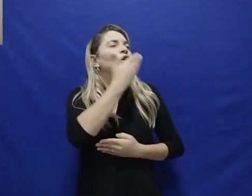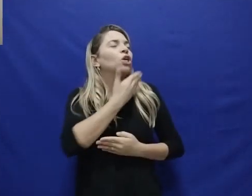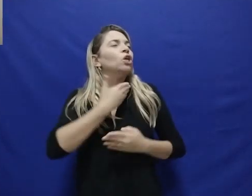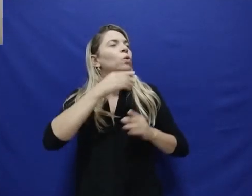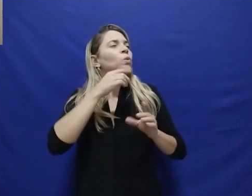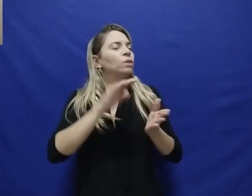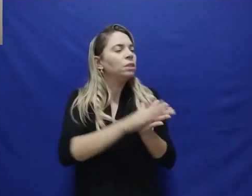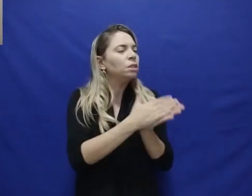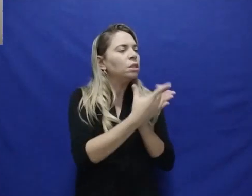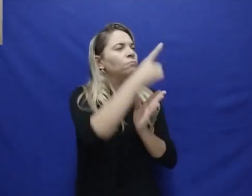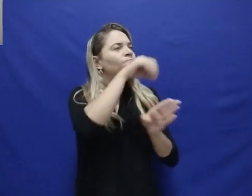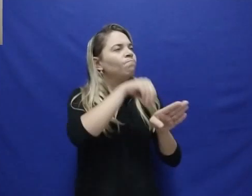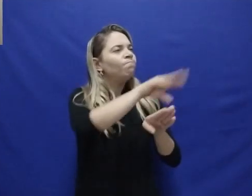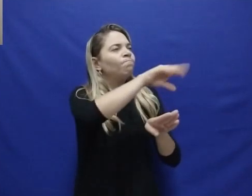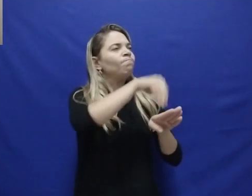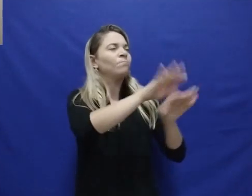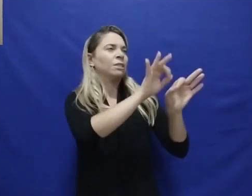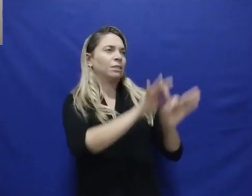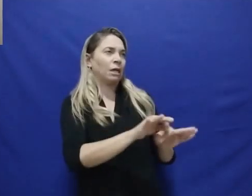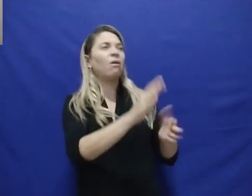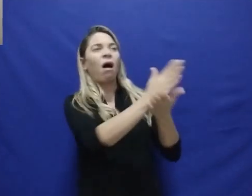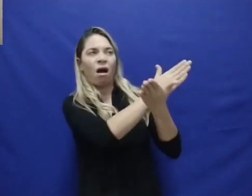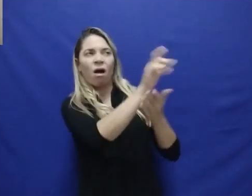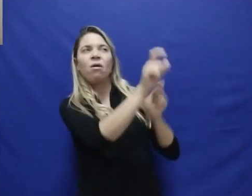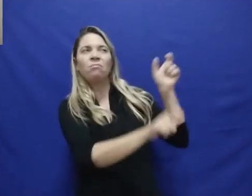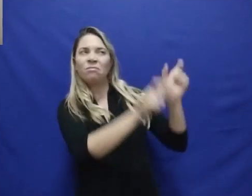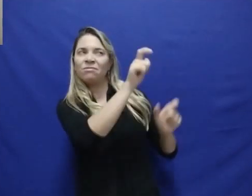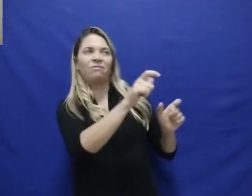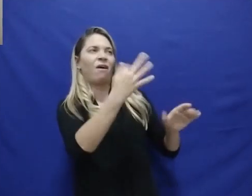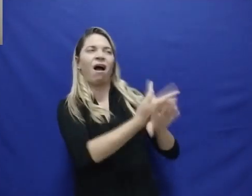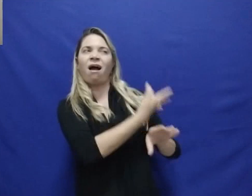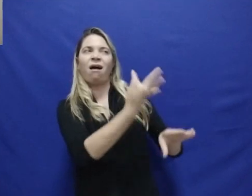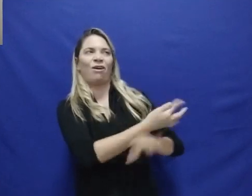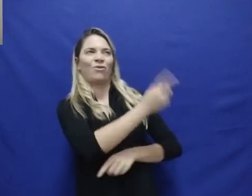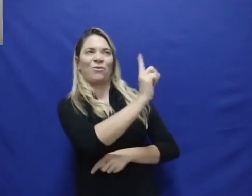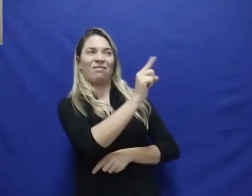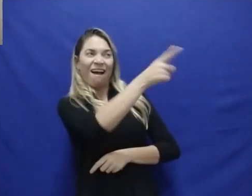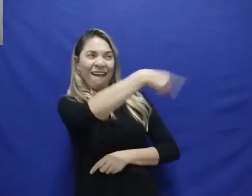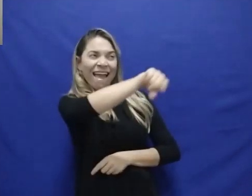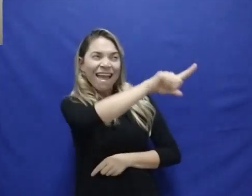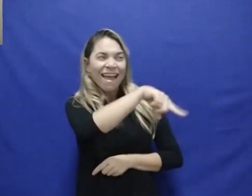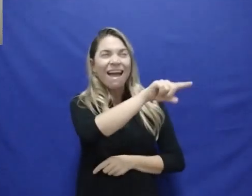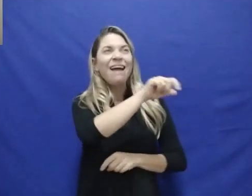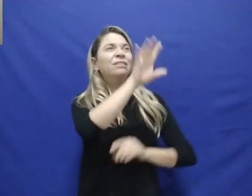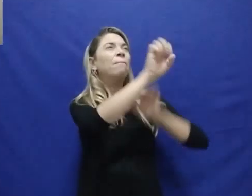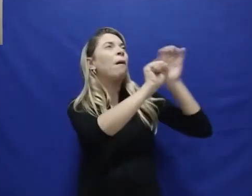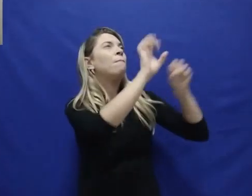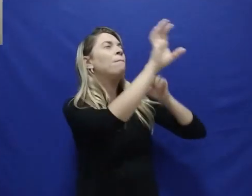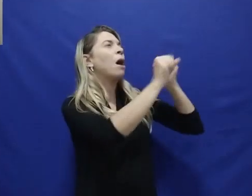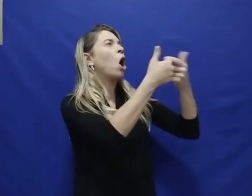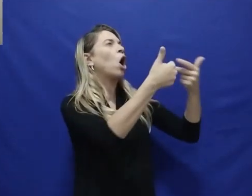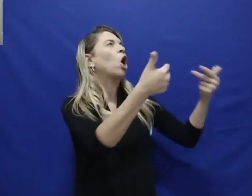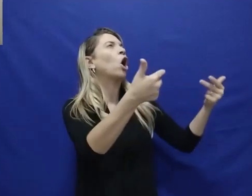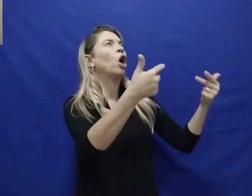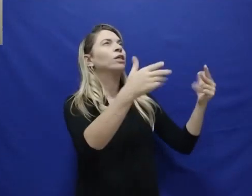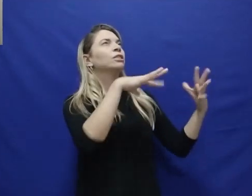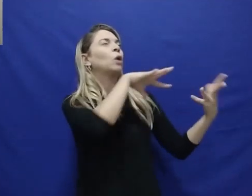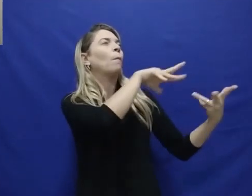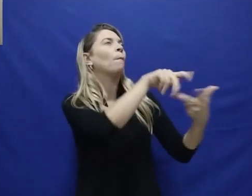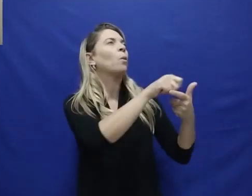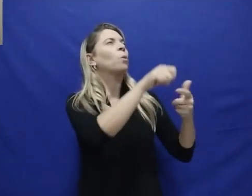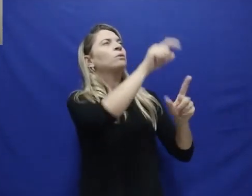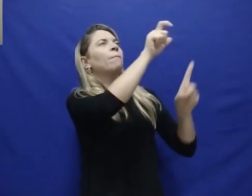tempo em que não suportarão a sã doutrina. Pelo contrário, cercar-se-ão de mestres segundo as suas próprias